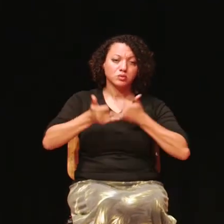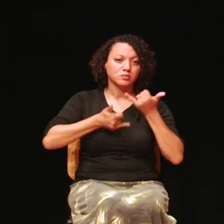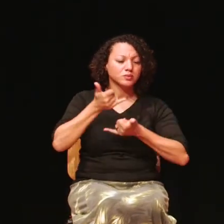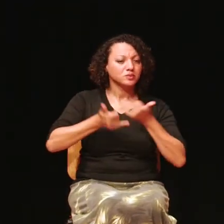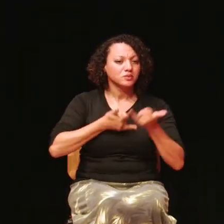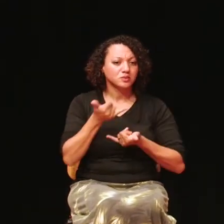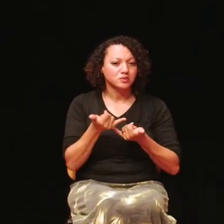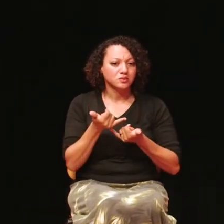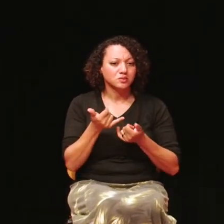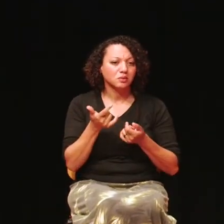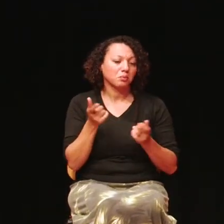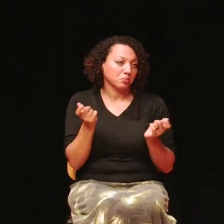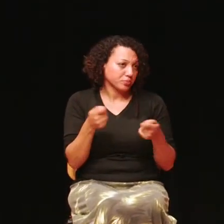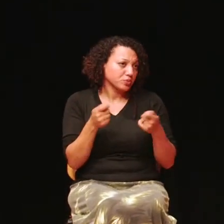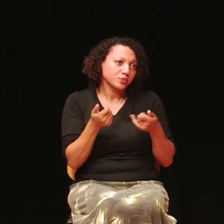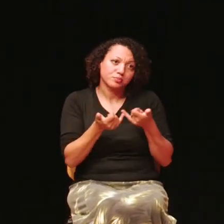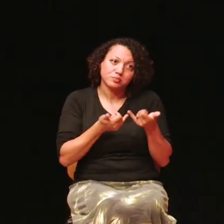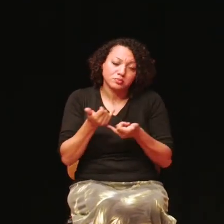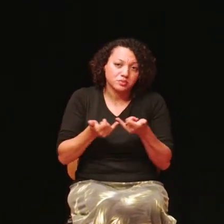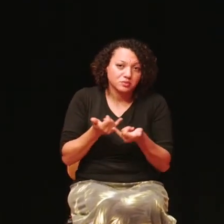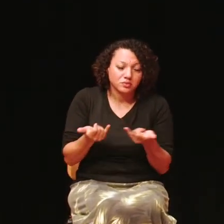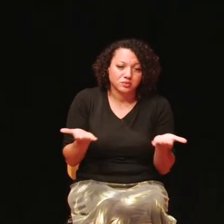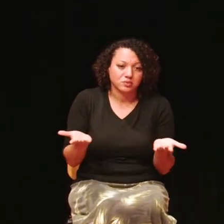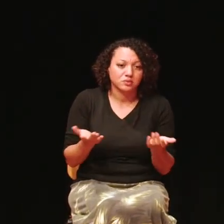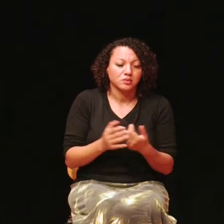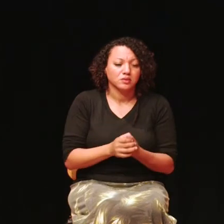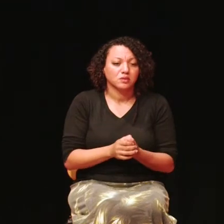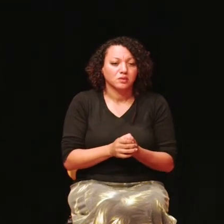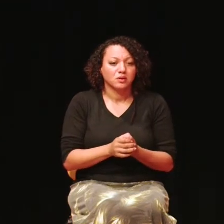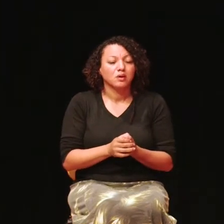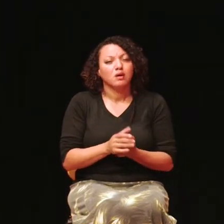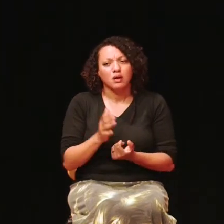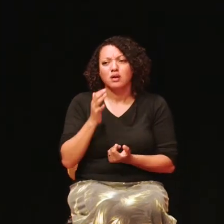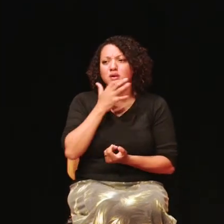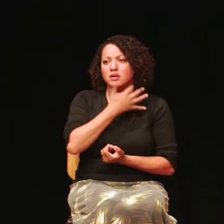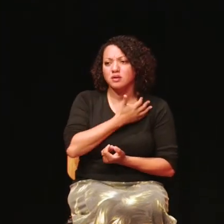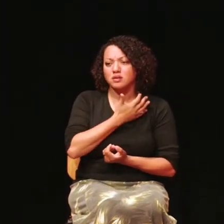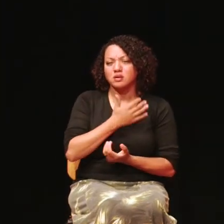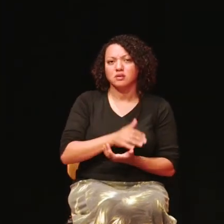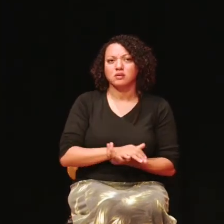aquilo, entendeu? Cioè, só podia ser visto como brincadeira. É claro que